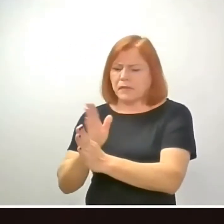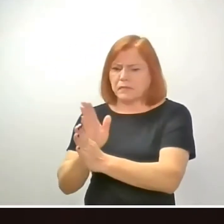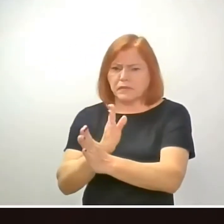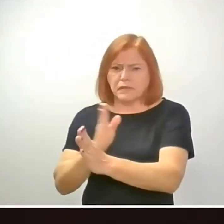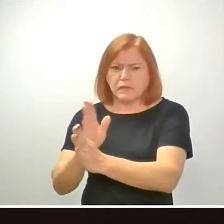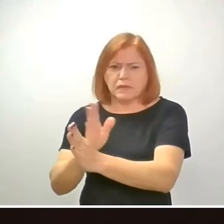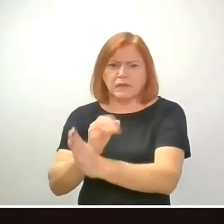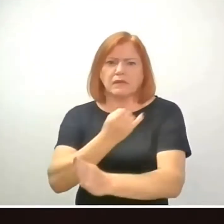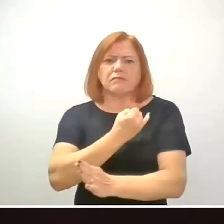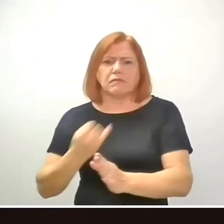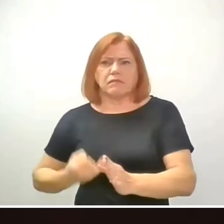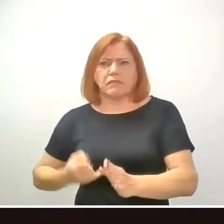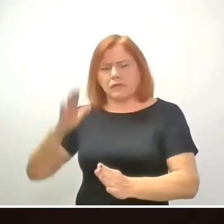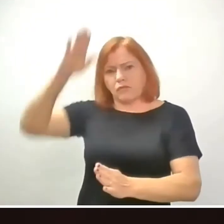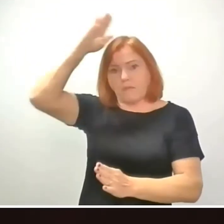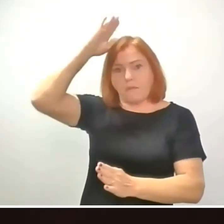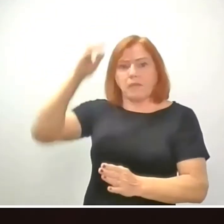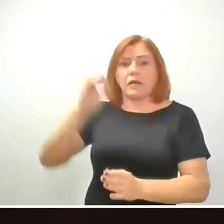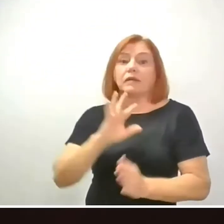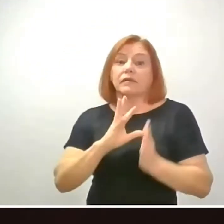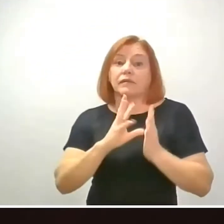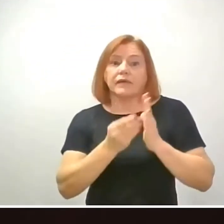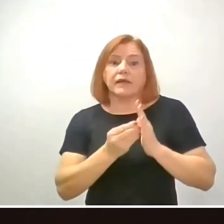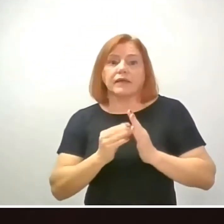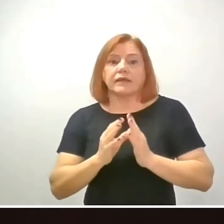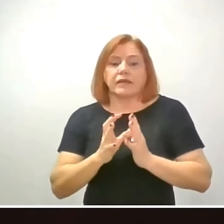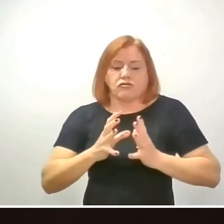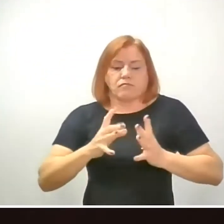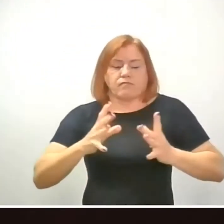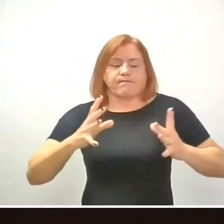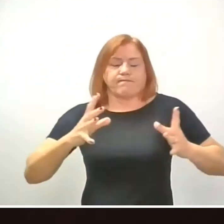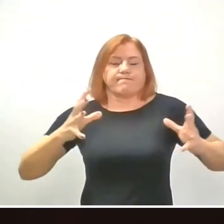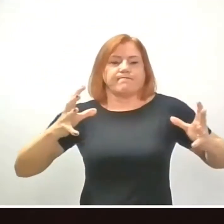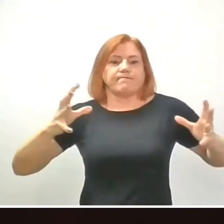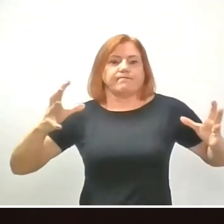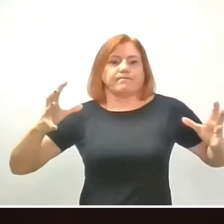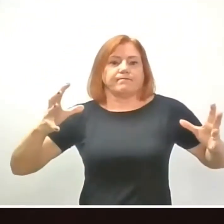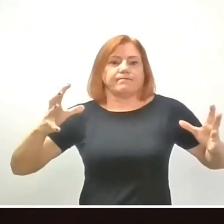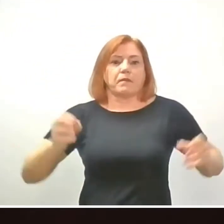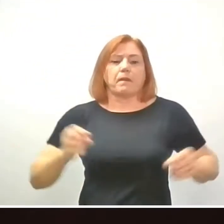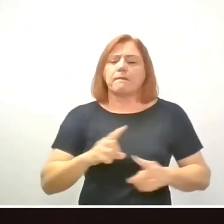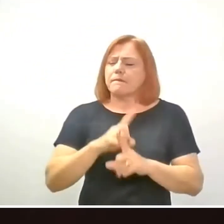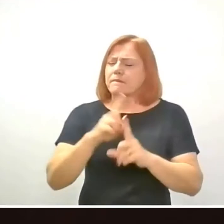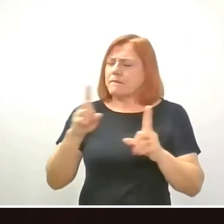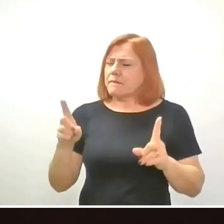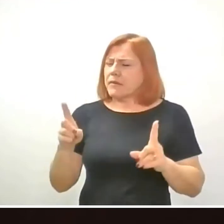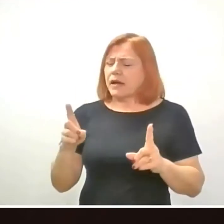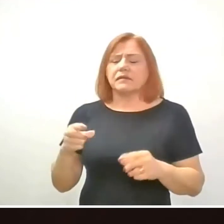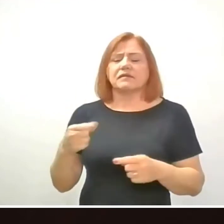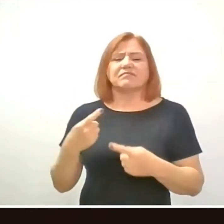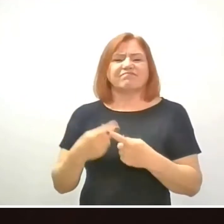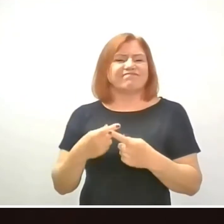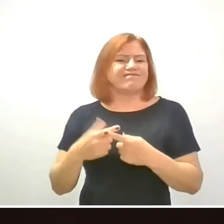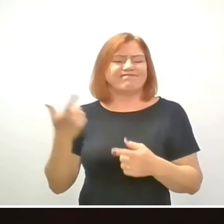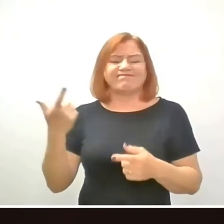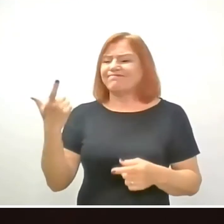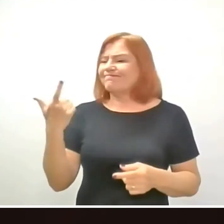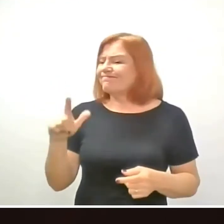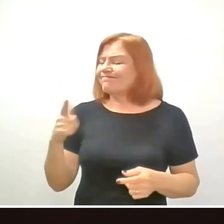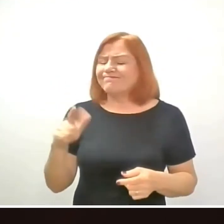crescia. Todavia, por falta da palavra profética, por falta do governo do Espírito, pouco a pouco